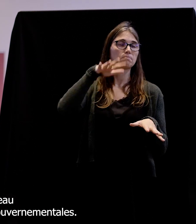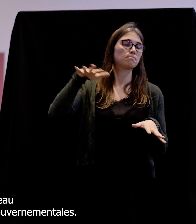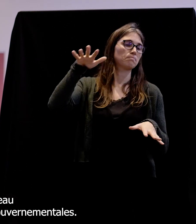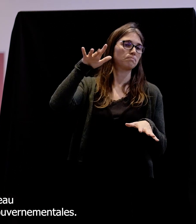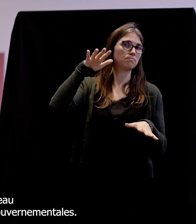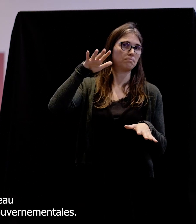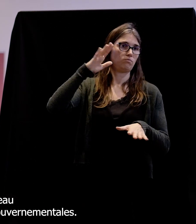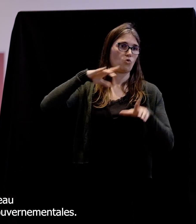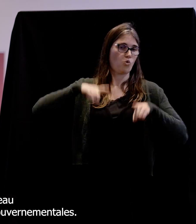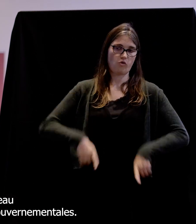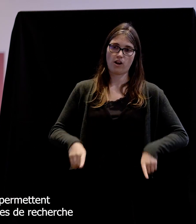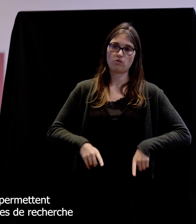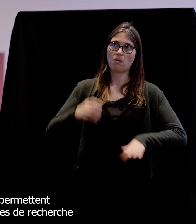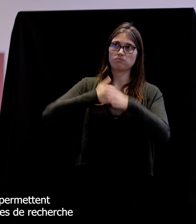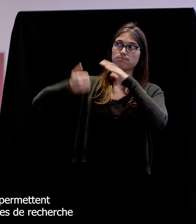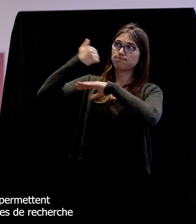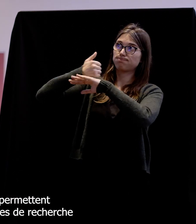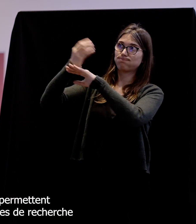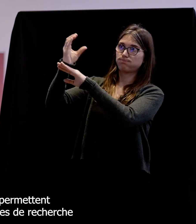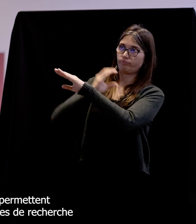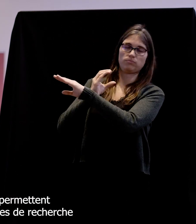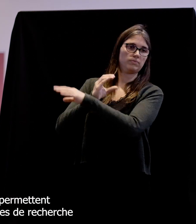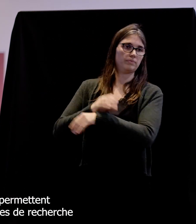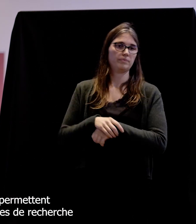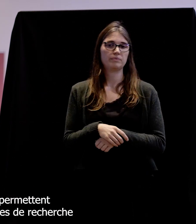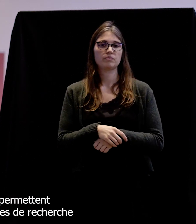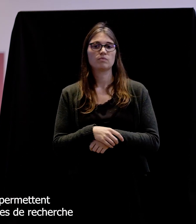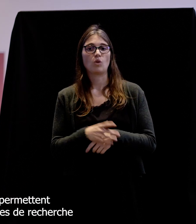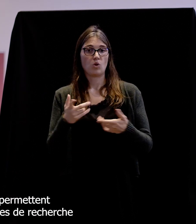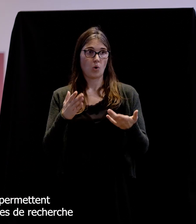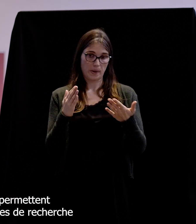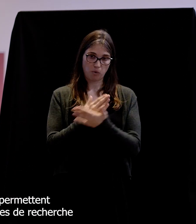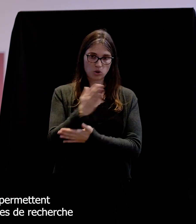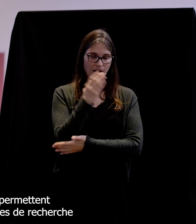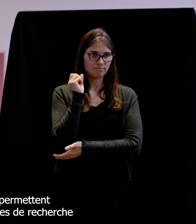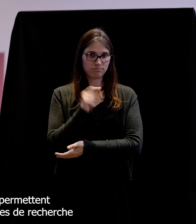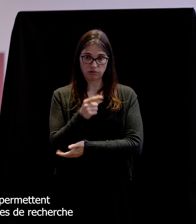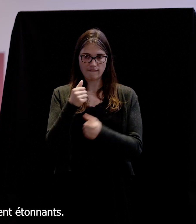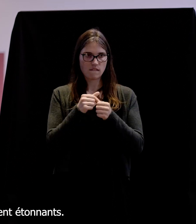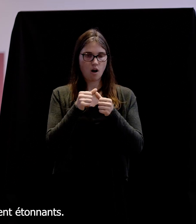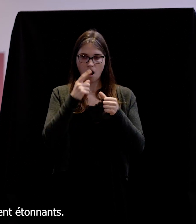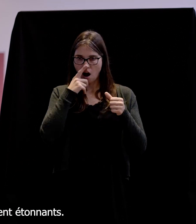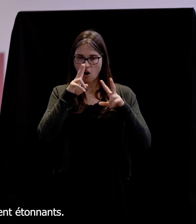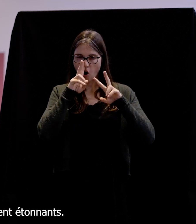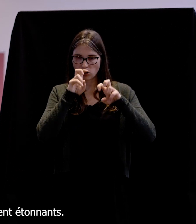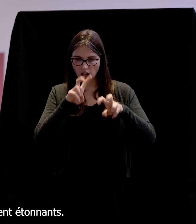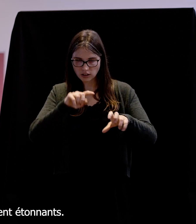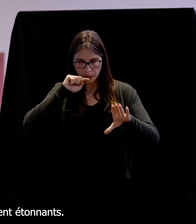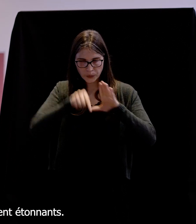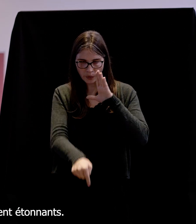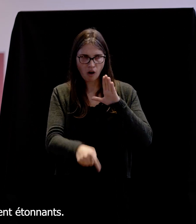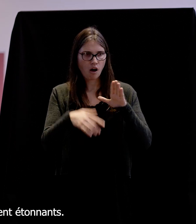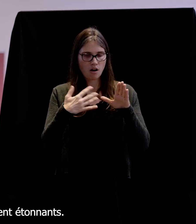organisations gouvernementales. Et ces projets permettent de faire des avancées de recherche qui sont